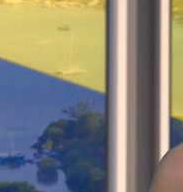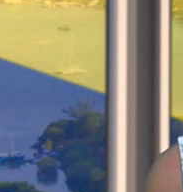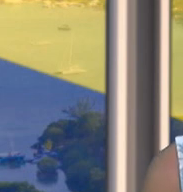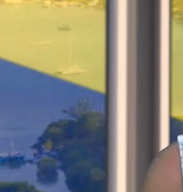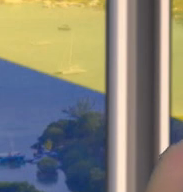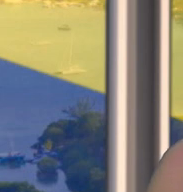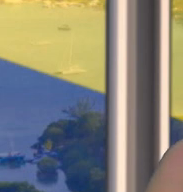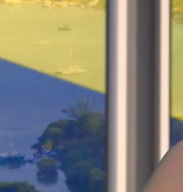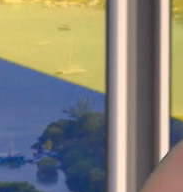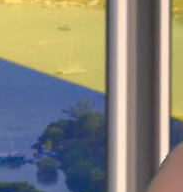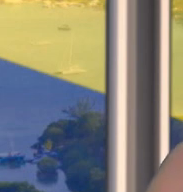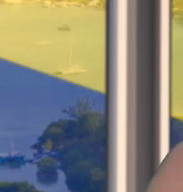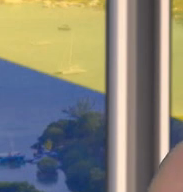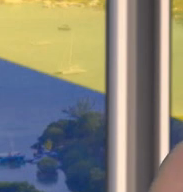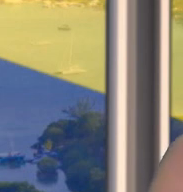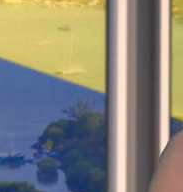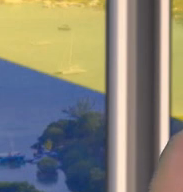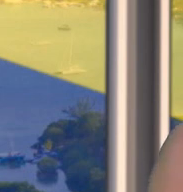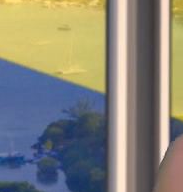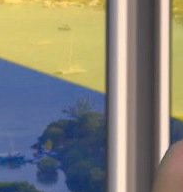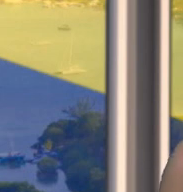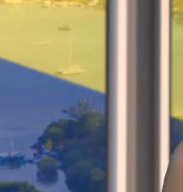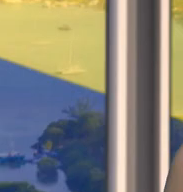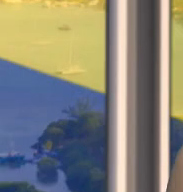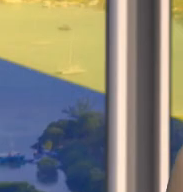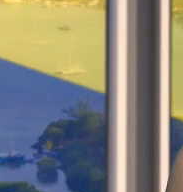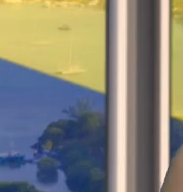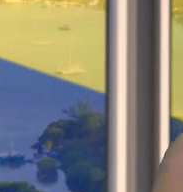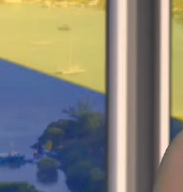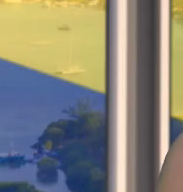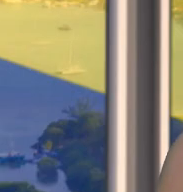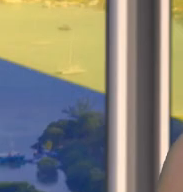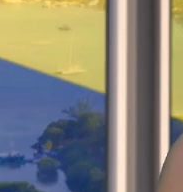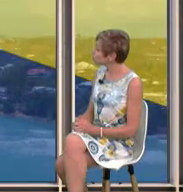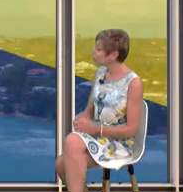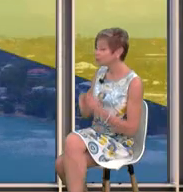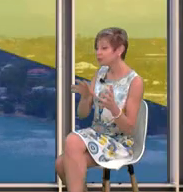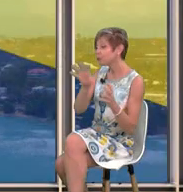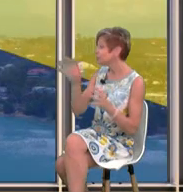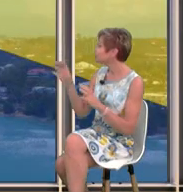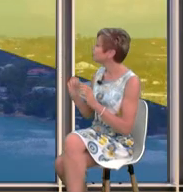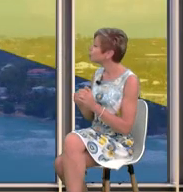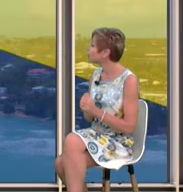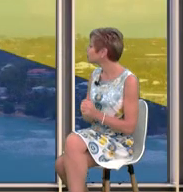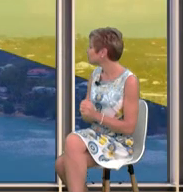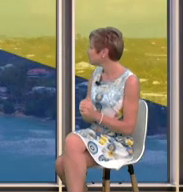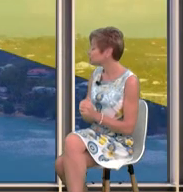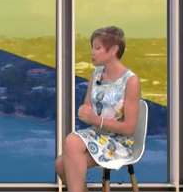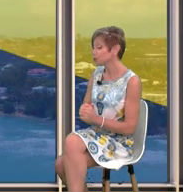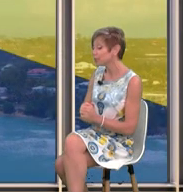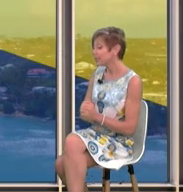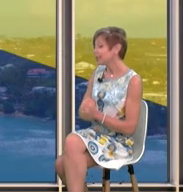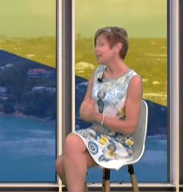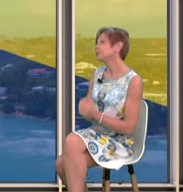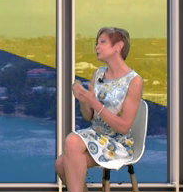ma formation ». Donc, en fait, on est parti en se disant « Mais c'est vrai, à CERAC, on n jamais réalisé un petit film de présentation des différentes activités qu'on peut avoir au sein de la